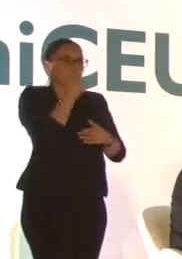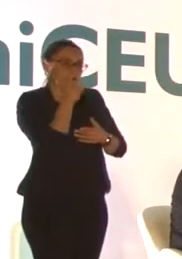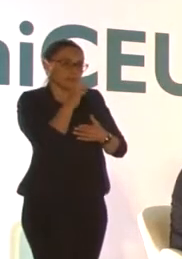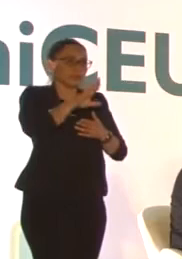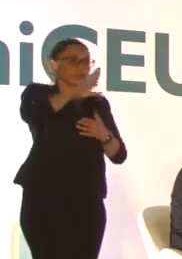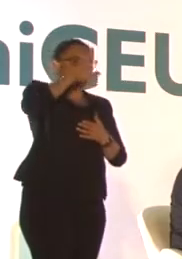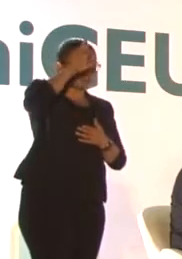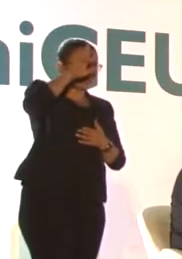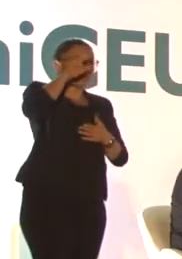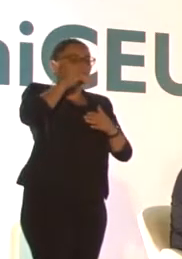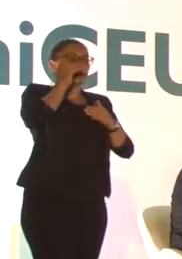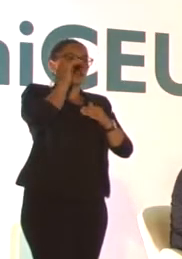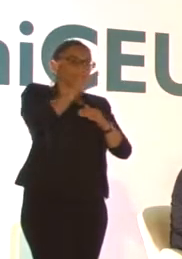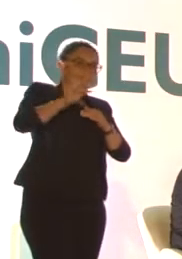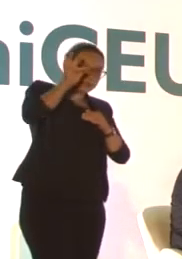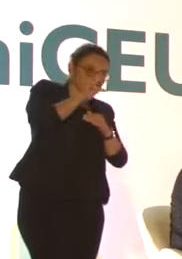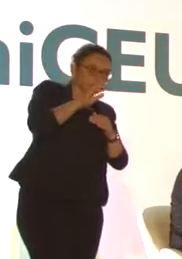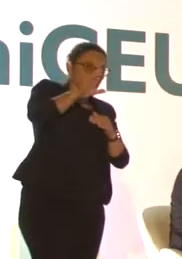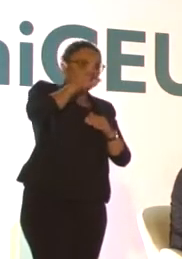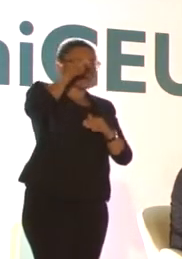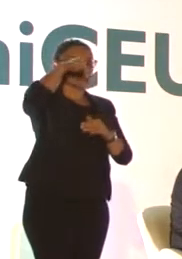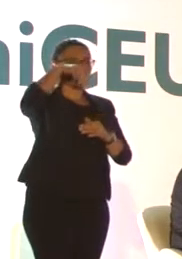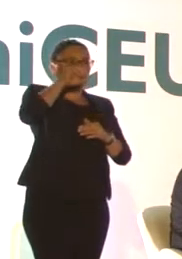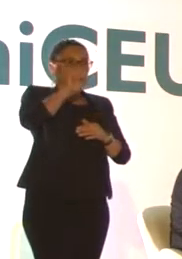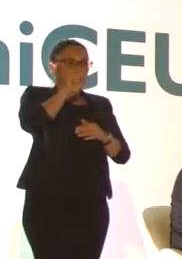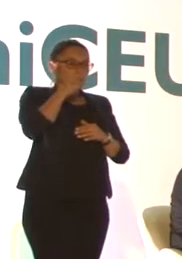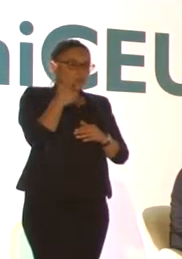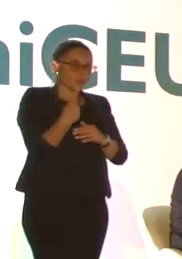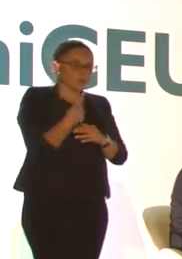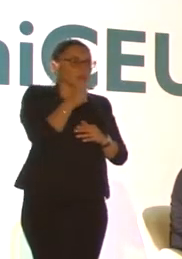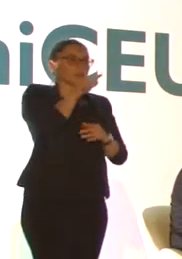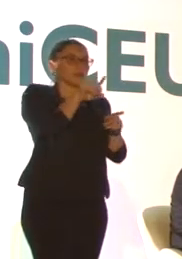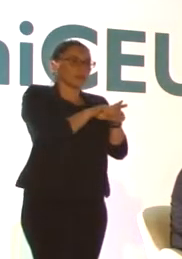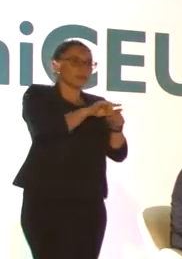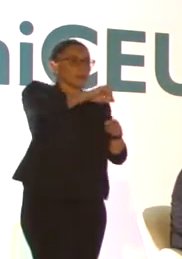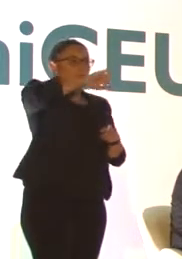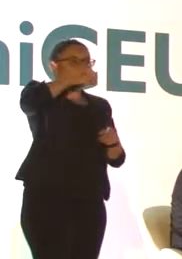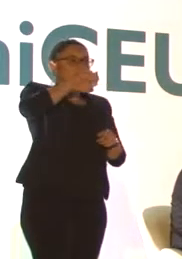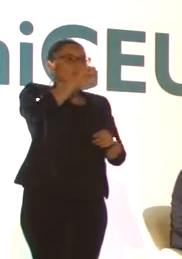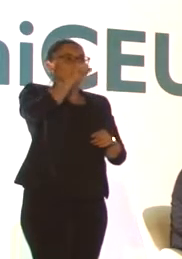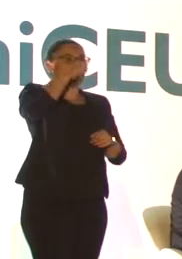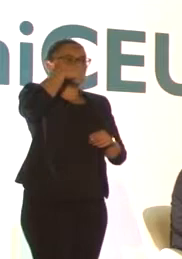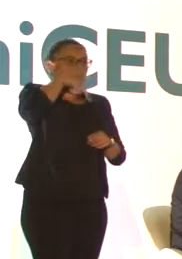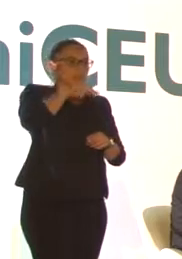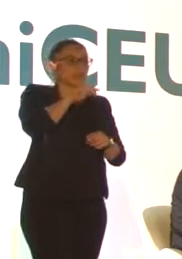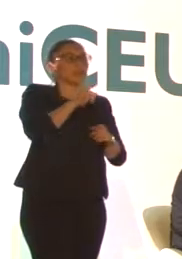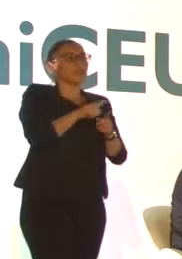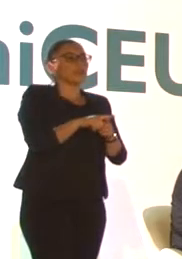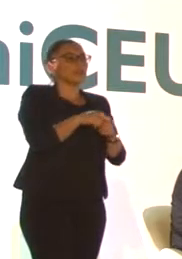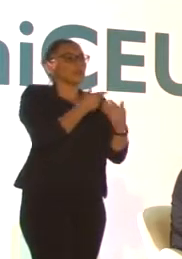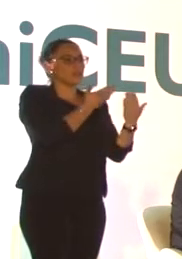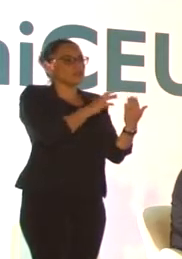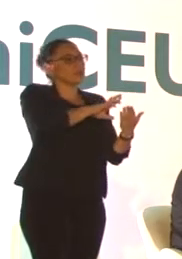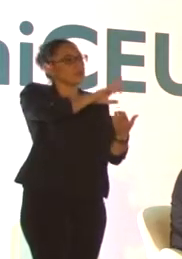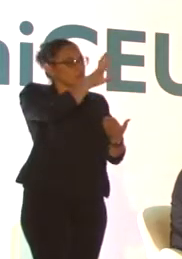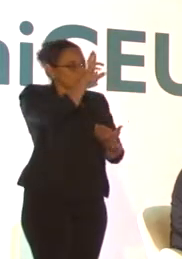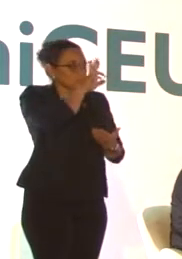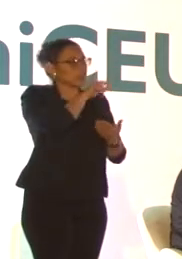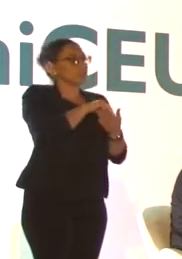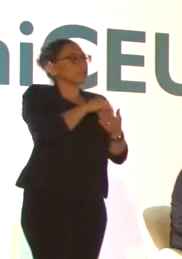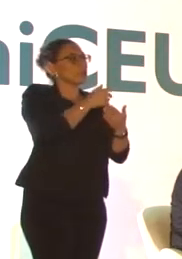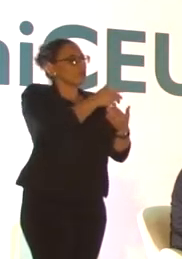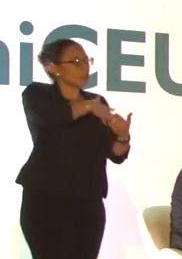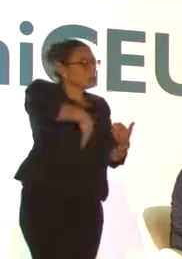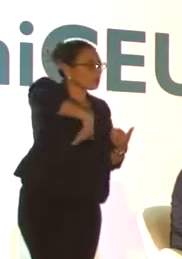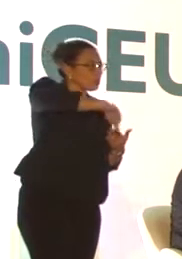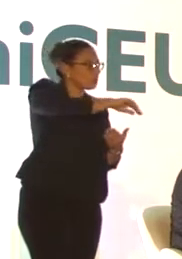nosso pró-reitor de graduação da Unesp. Sou Jean Marc, diretor de Educação à Distância da CAPES. Eu queria, em nome de todos